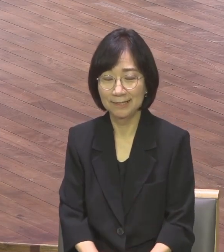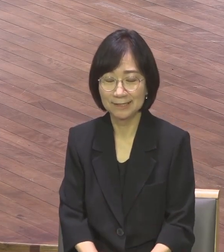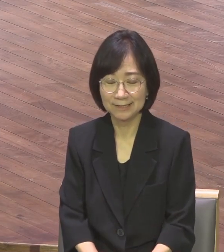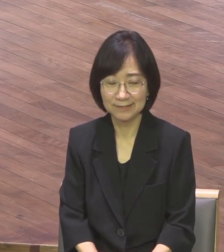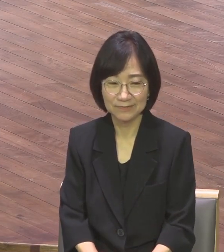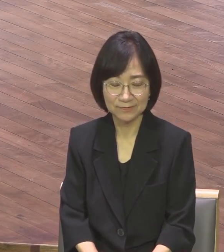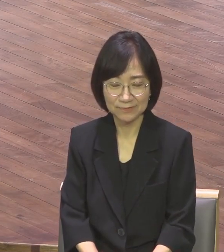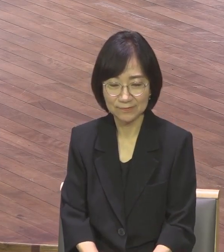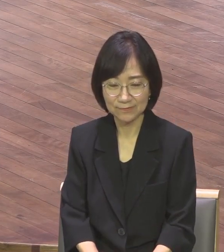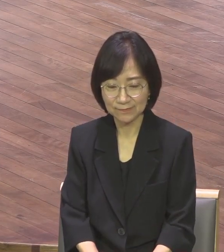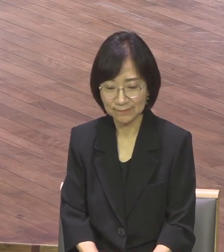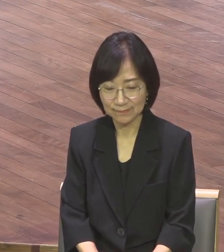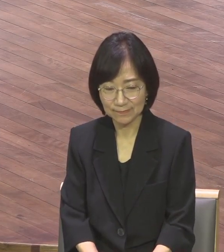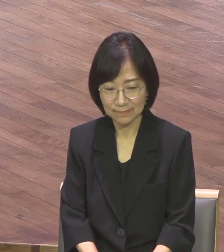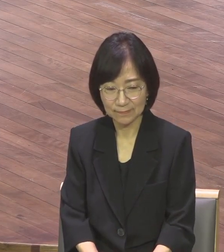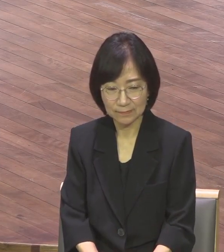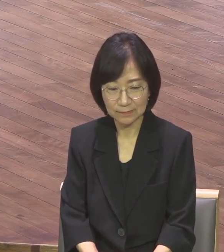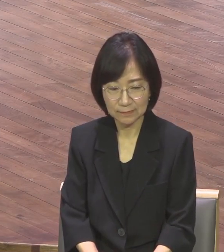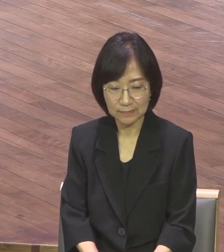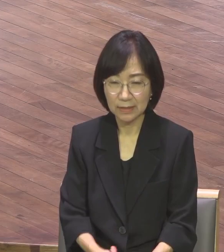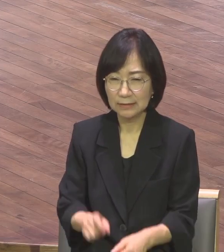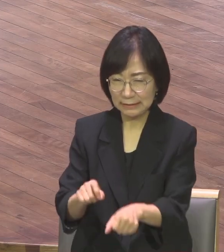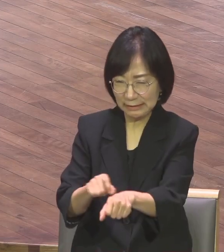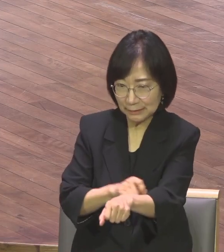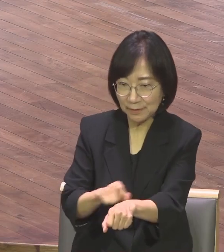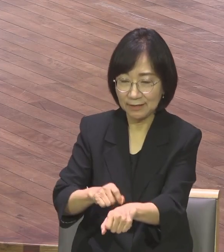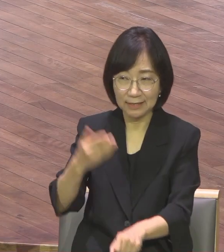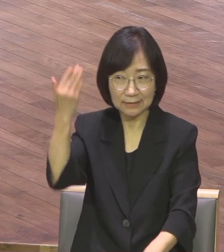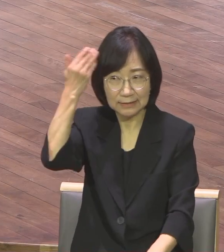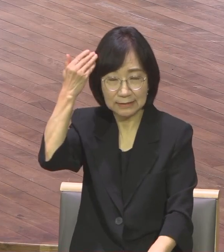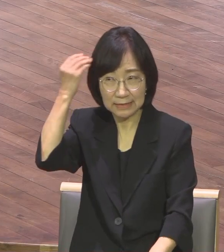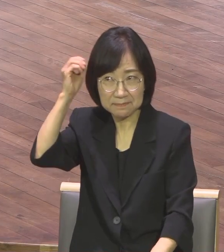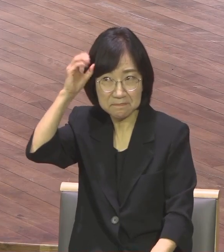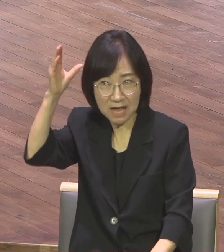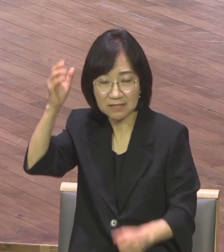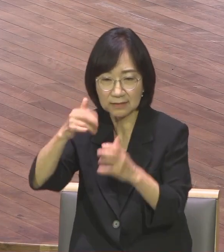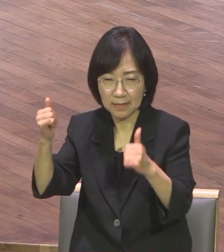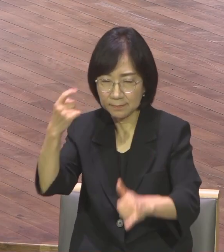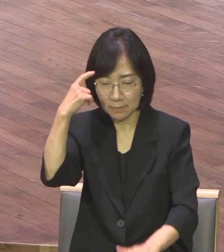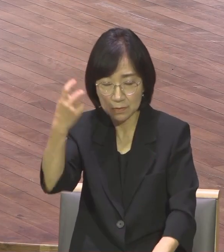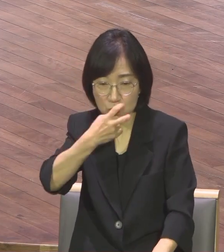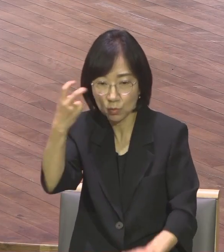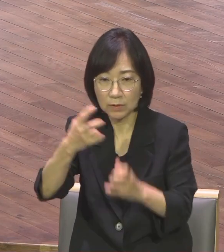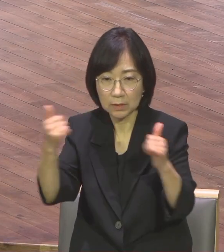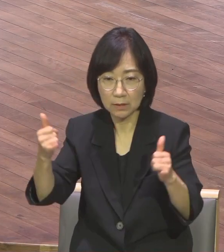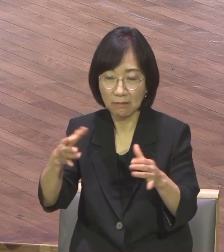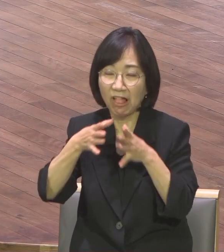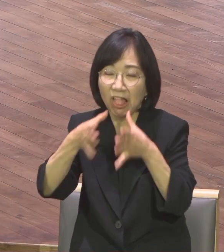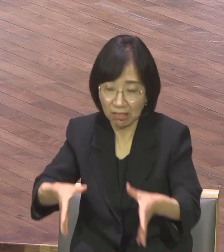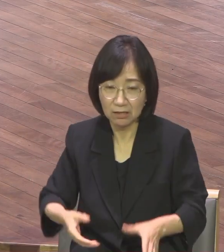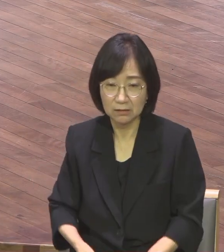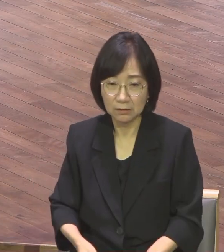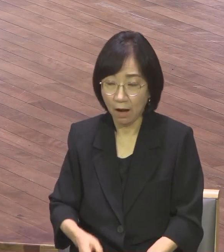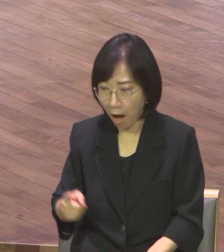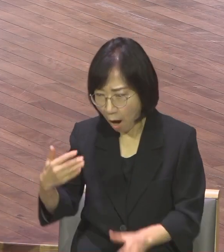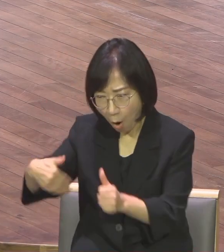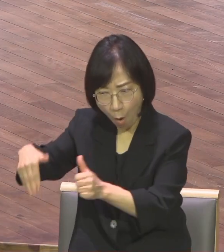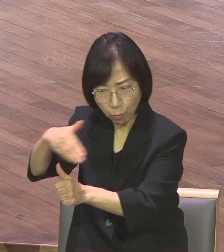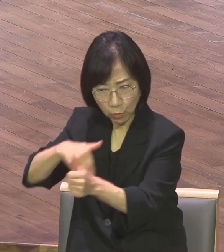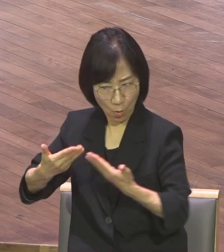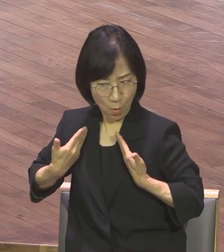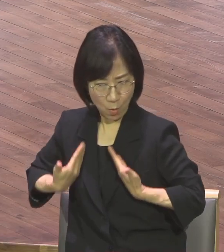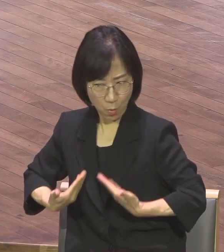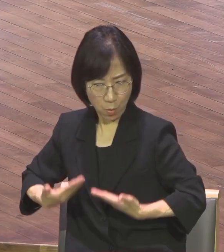거의 다 속지요. 특히 엘리트들이, 지성인들이 많이 속지요. 그래서 천주교 많이 가죠. 분위기